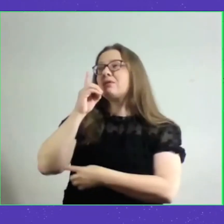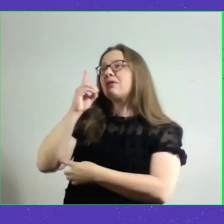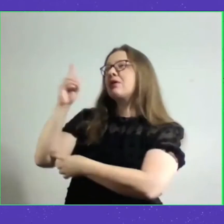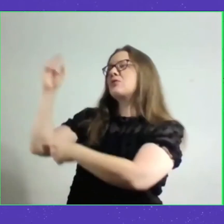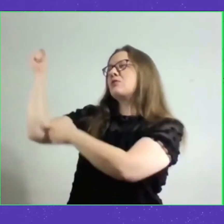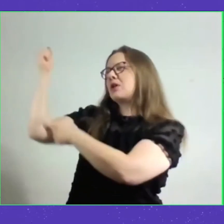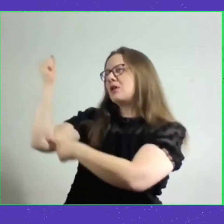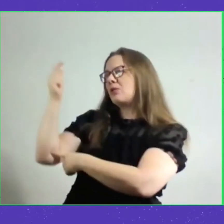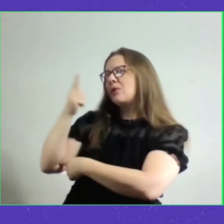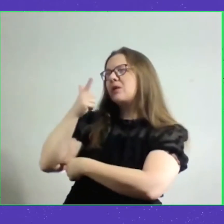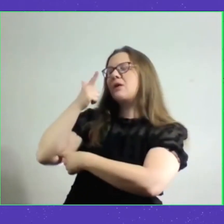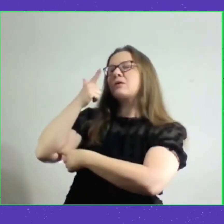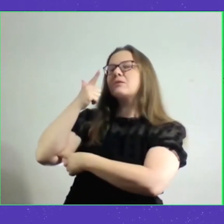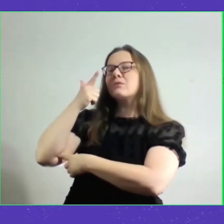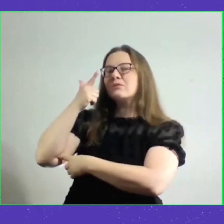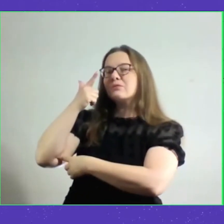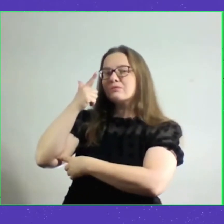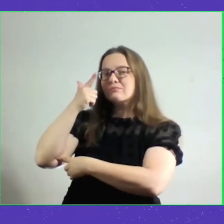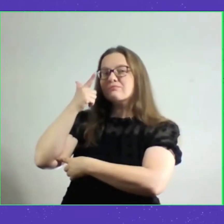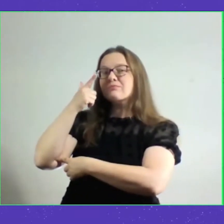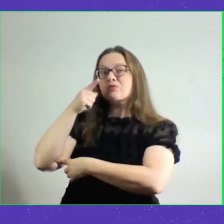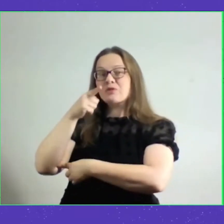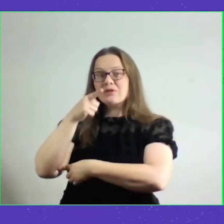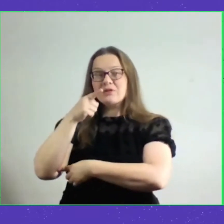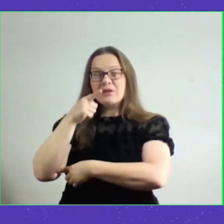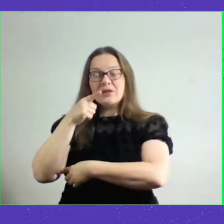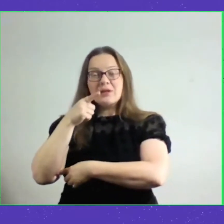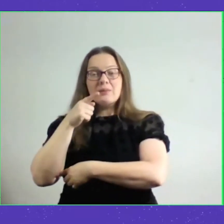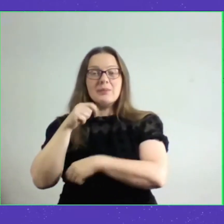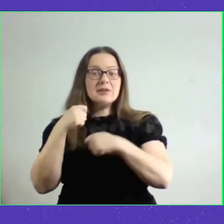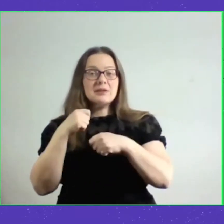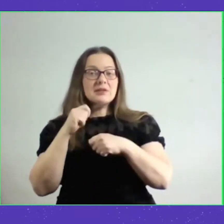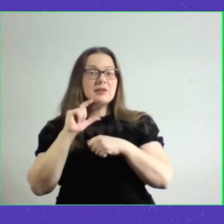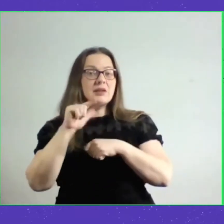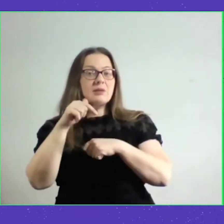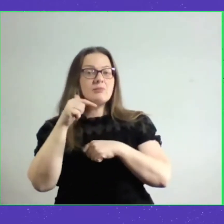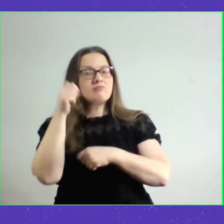você deve se arrepender, pedir perdão,